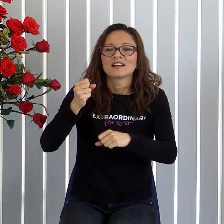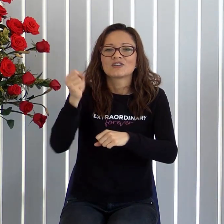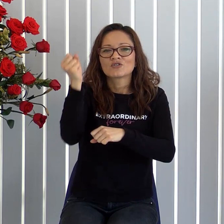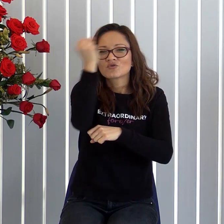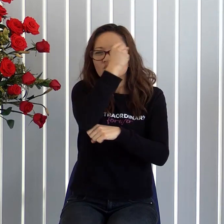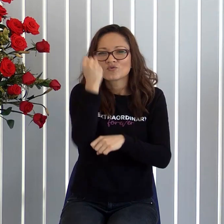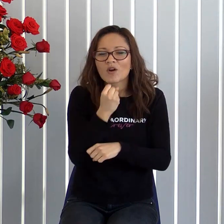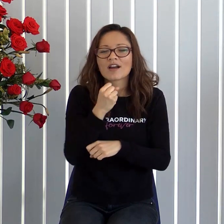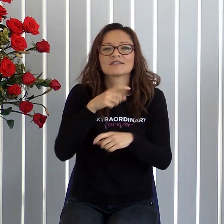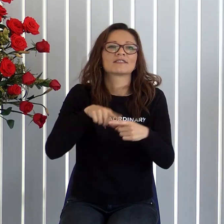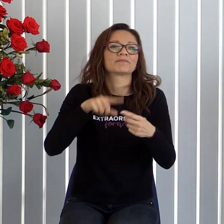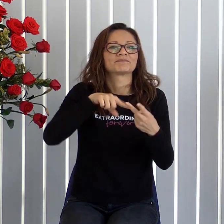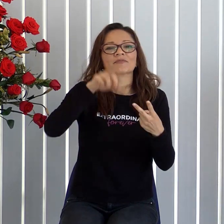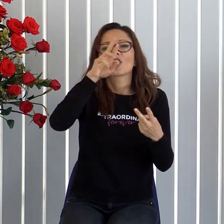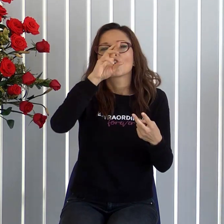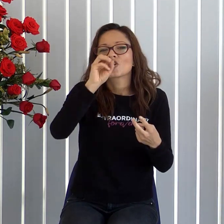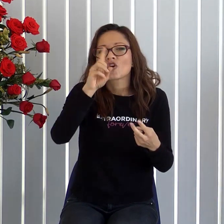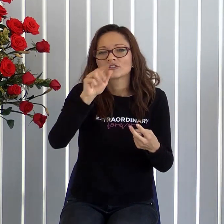Rosales,